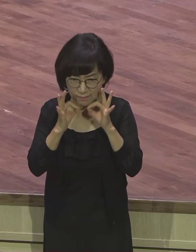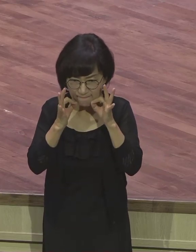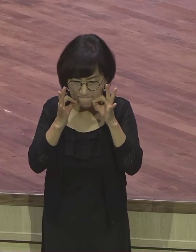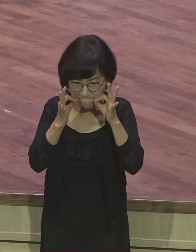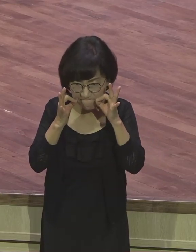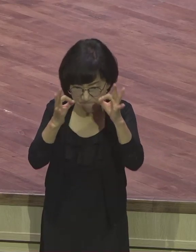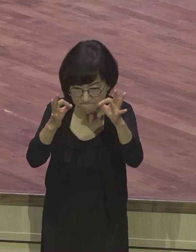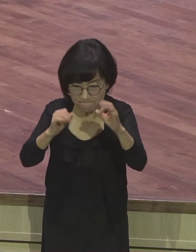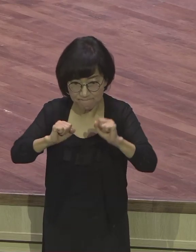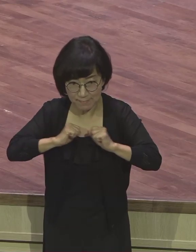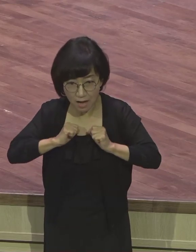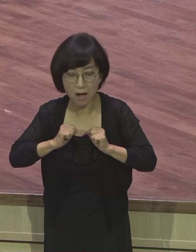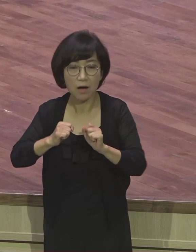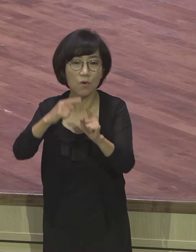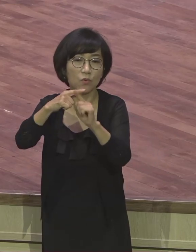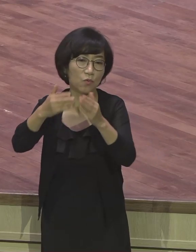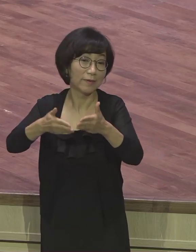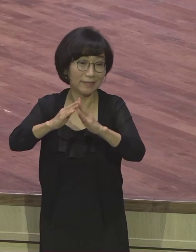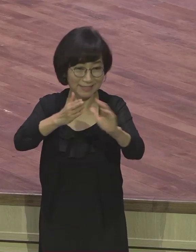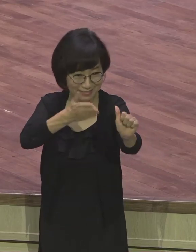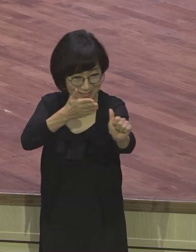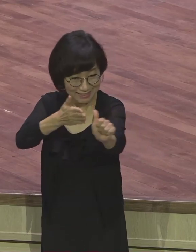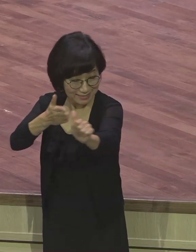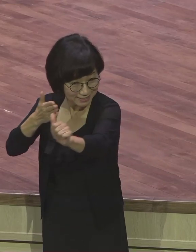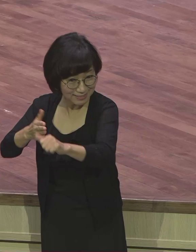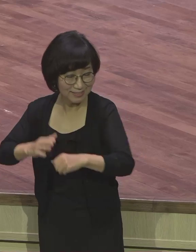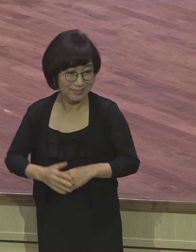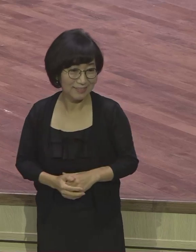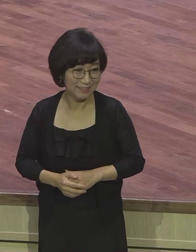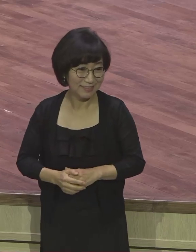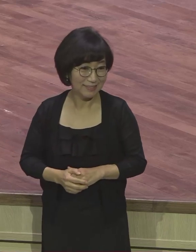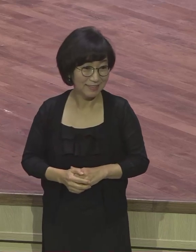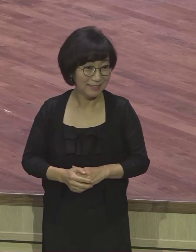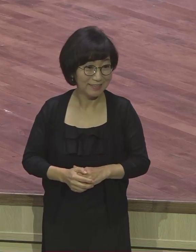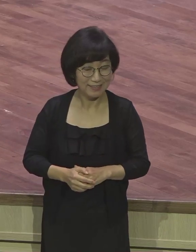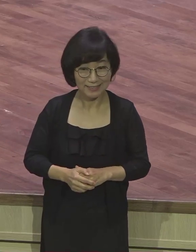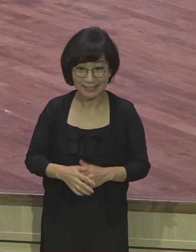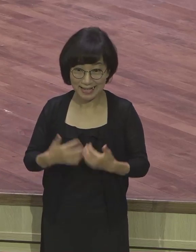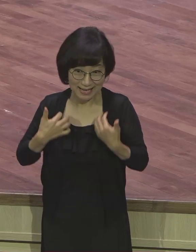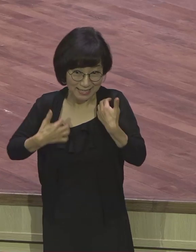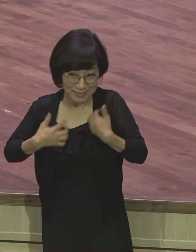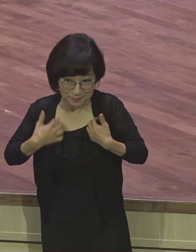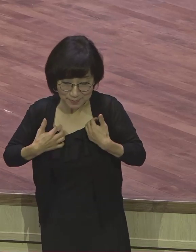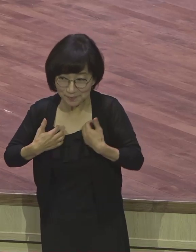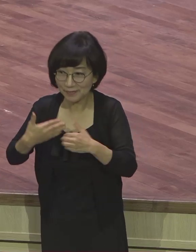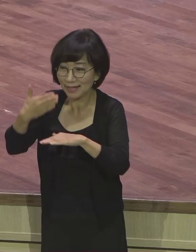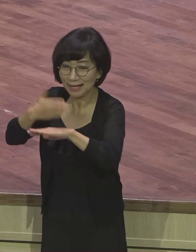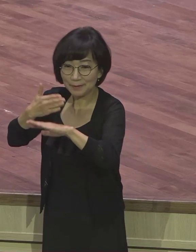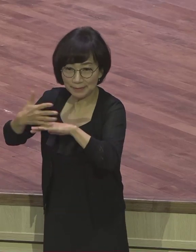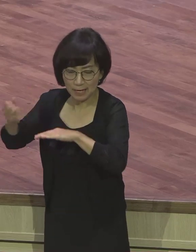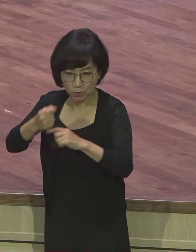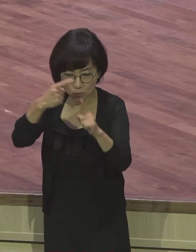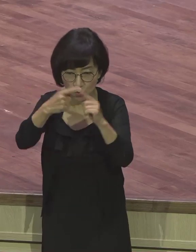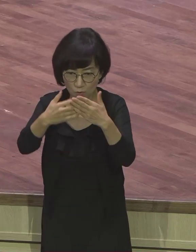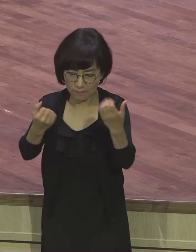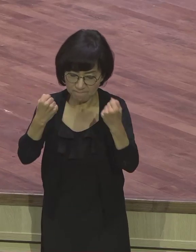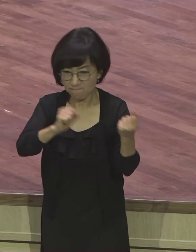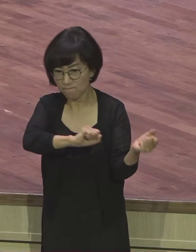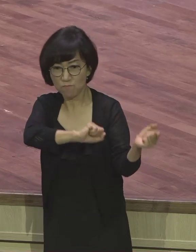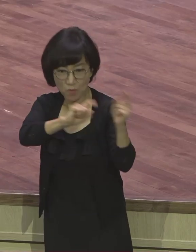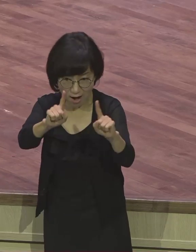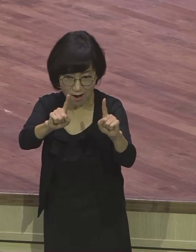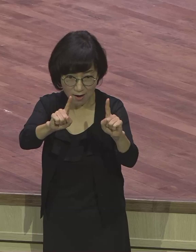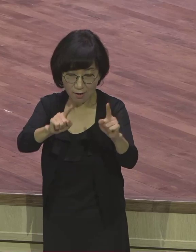세워나가기를 바랍니다. 자, 이런 기쁨과 감사함으로 교회를 든든히 세워나가면서 하나님 앞에